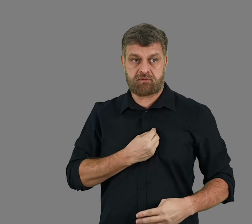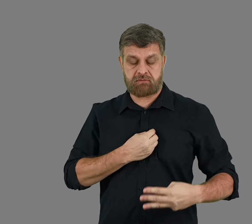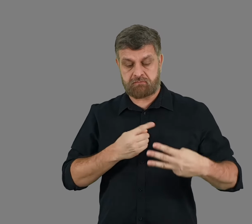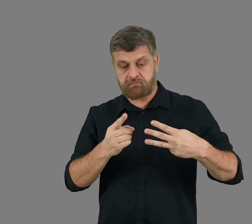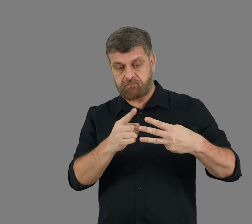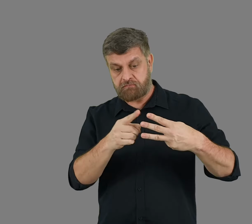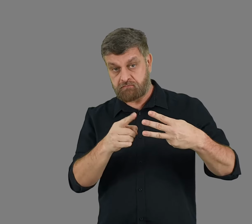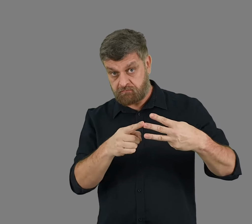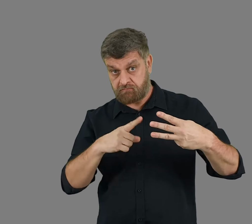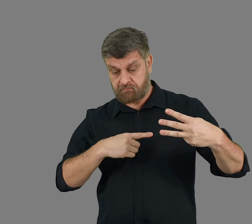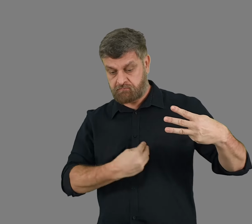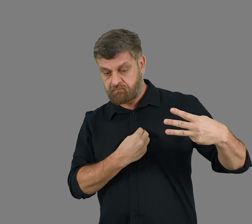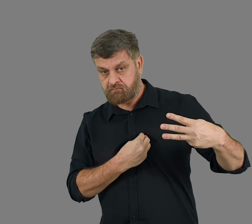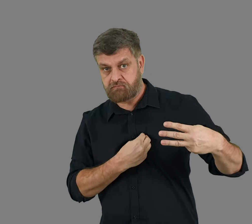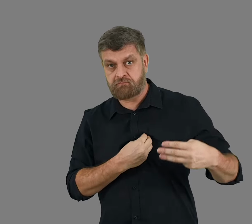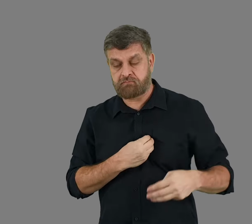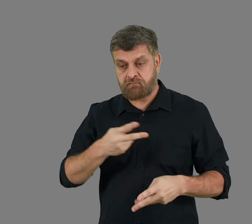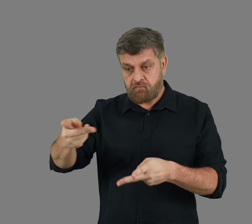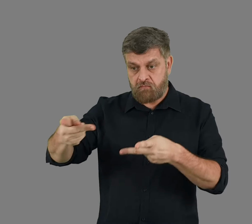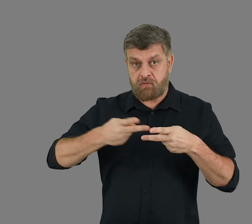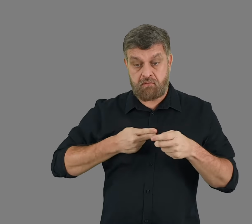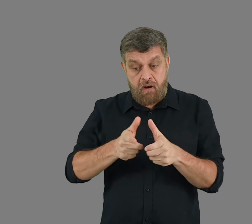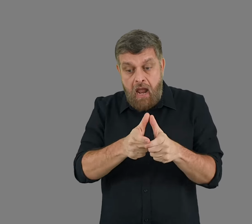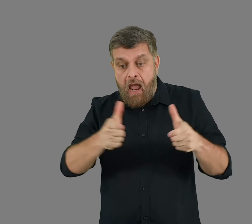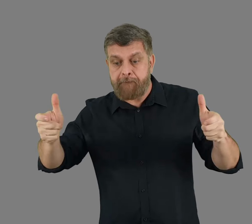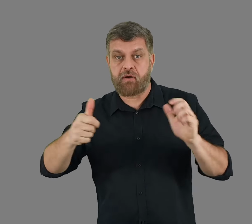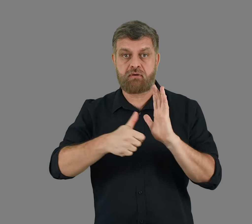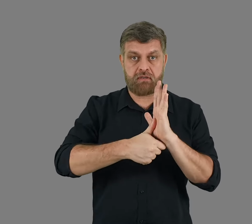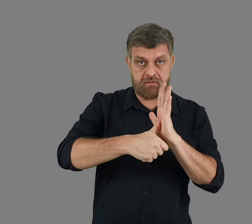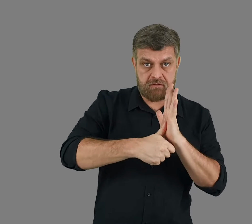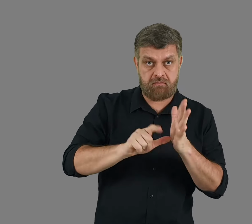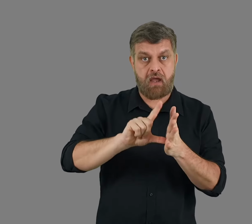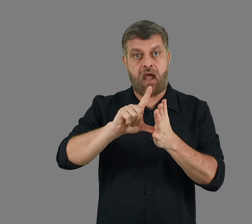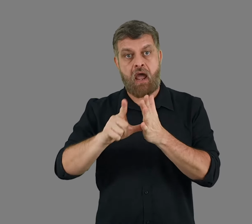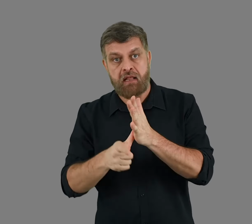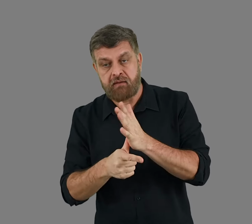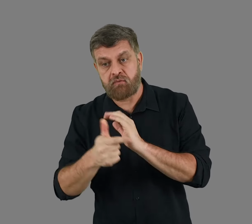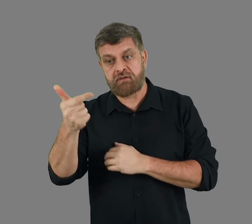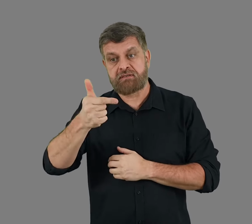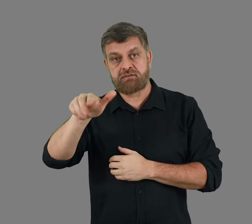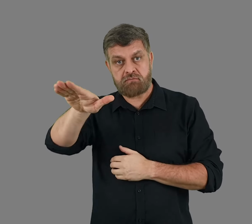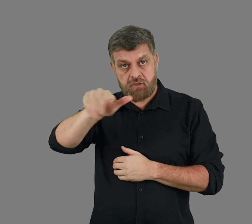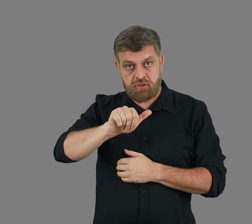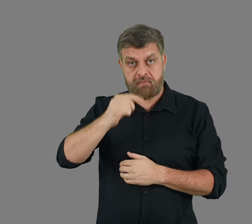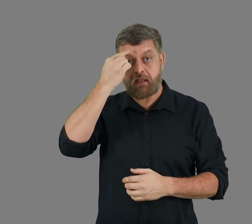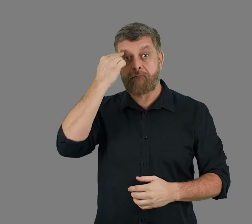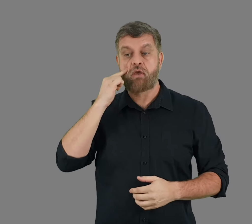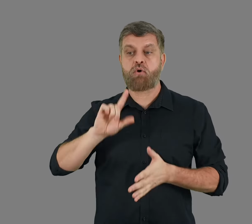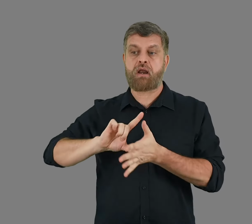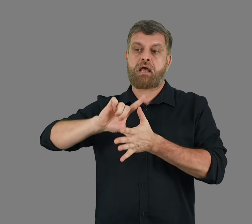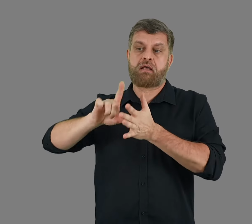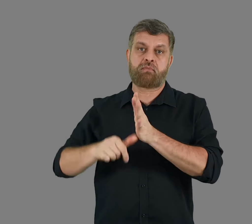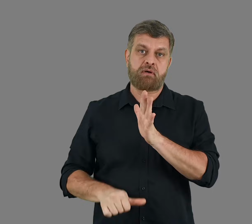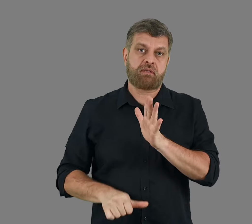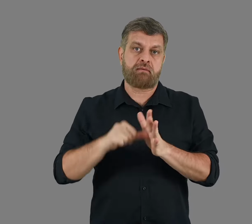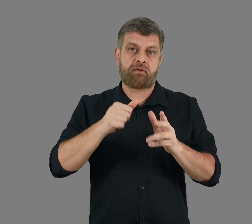primeira chamada, com a maioria absoluta dos associados, e em segunda chamada, meia hora após a primeira, com qualquer